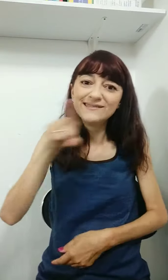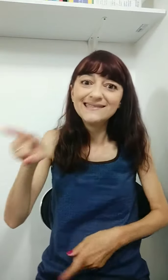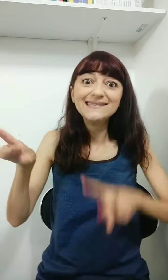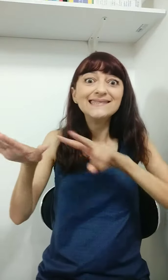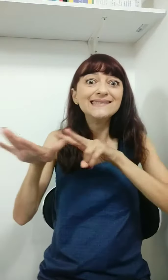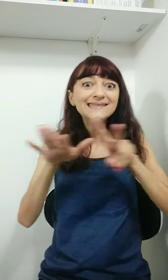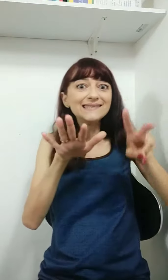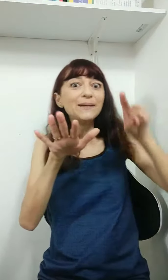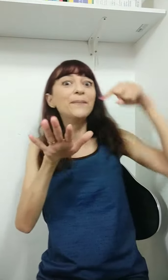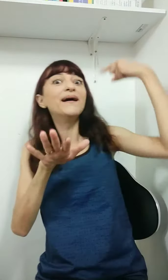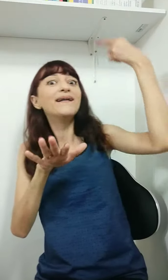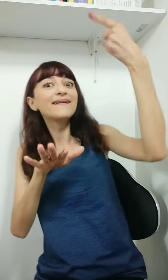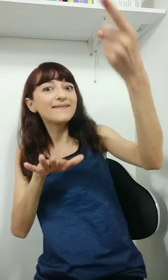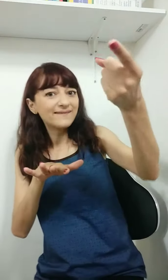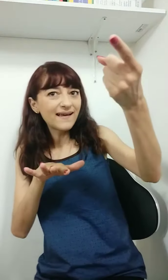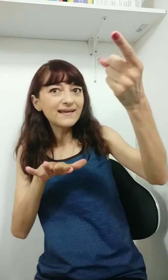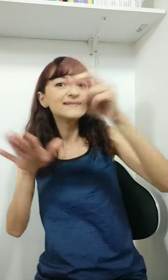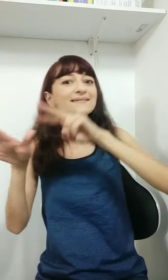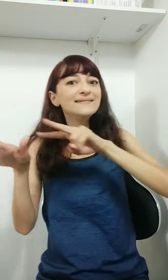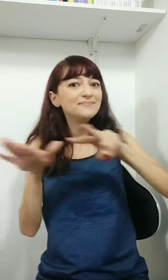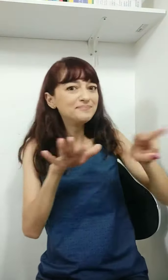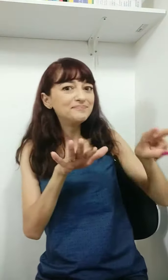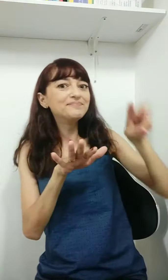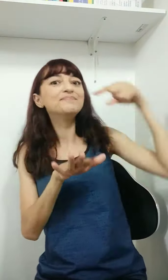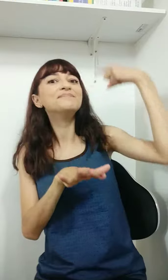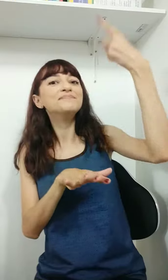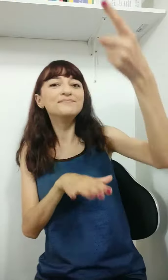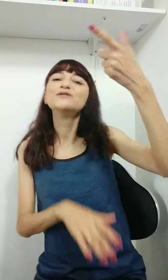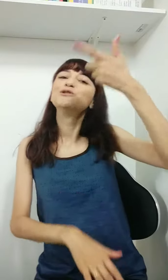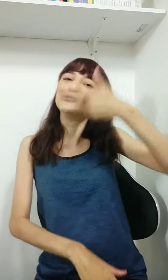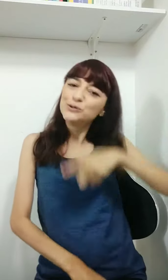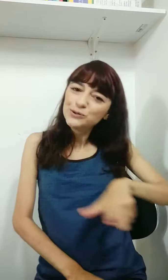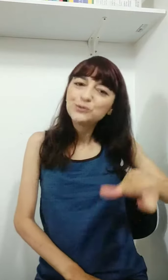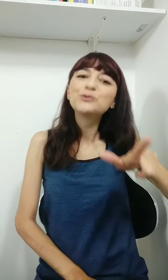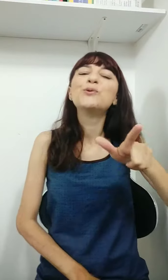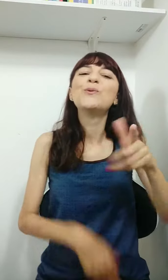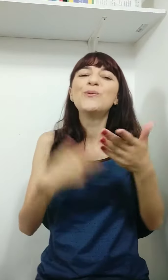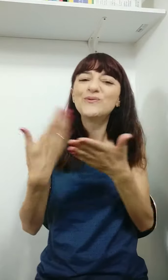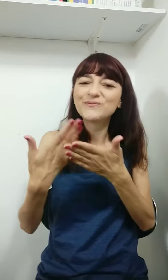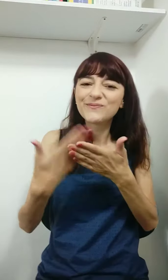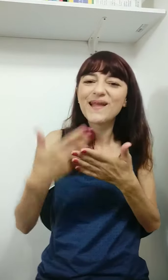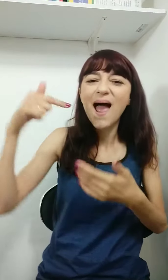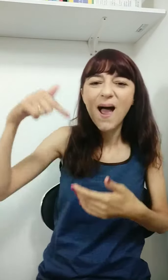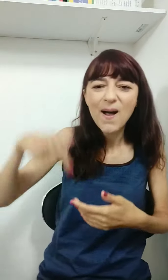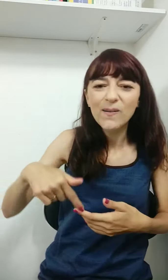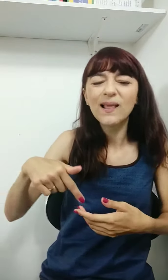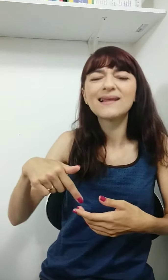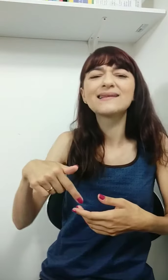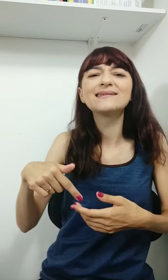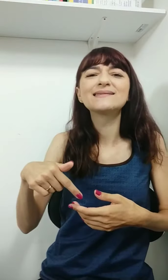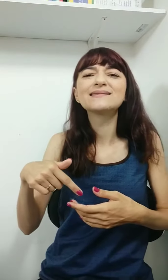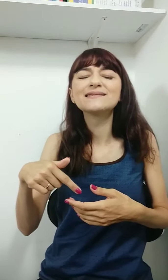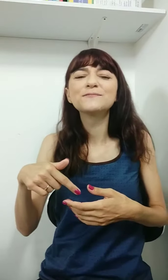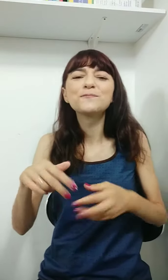bom, gosto muito de interagir com vocês que estão aqui. E na próxima semana, gente, teremos uma outra aula,